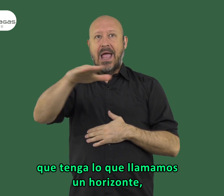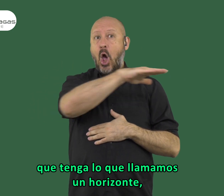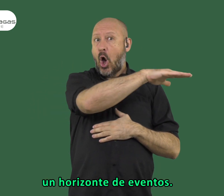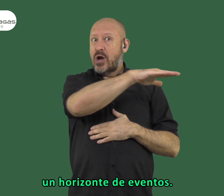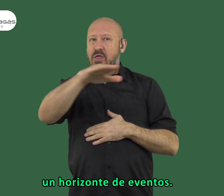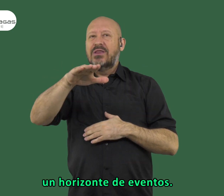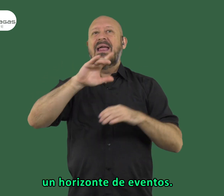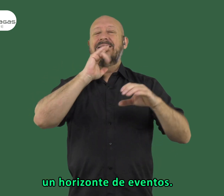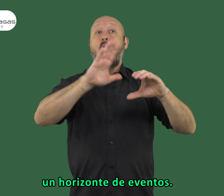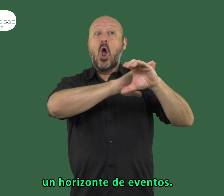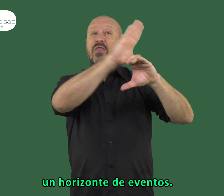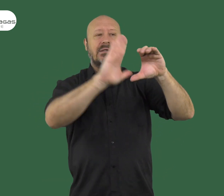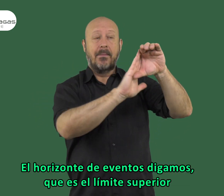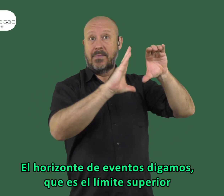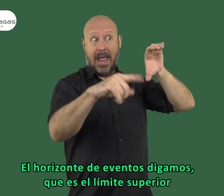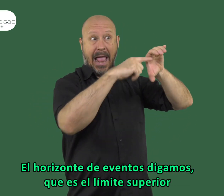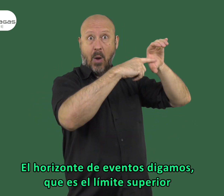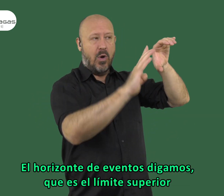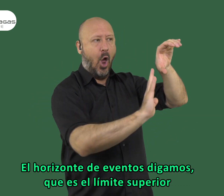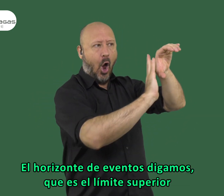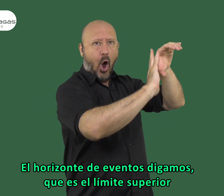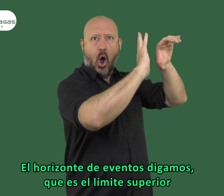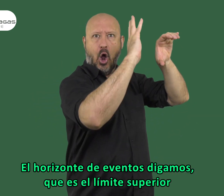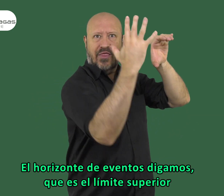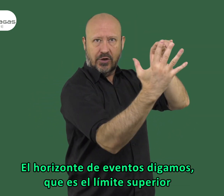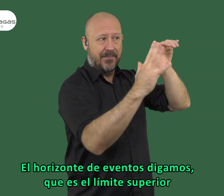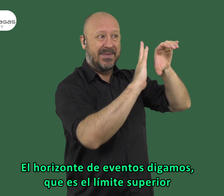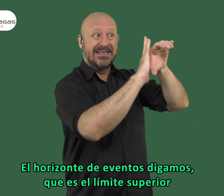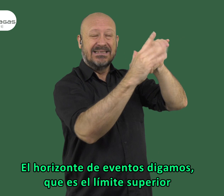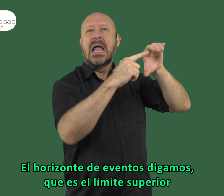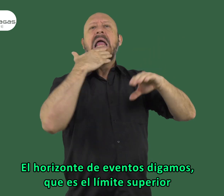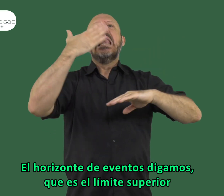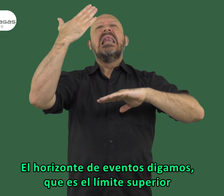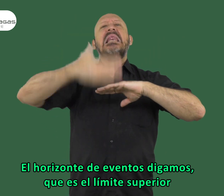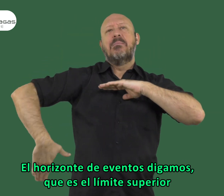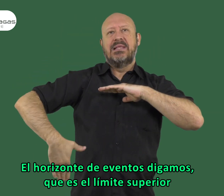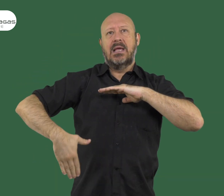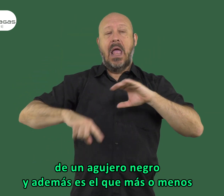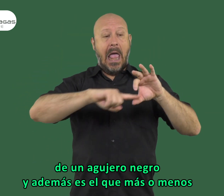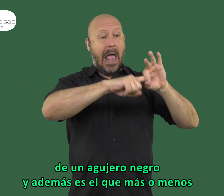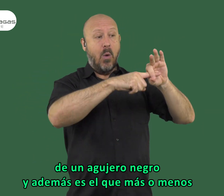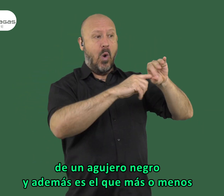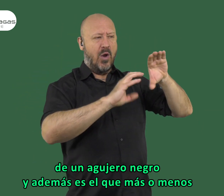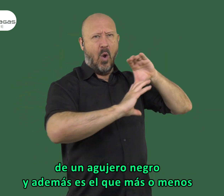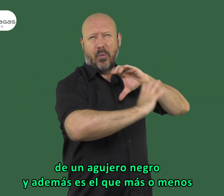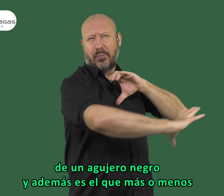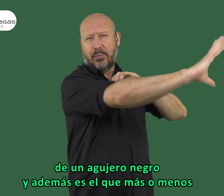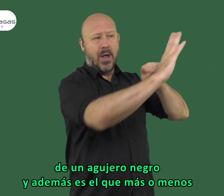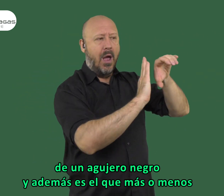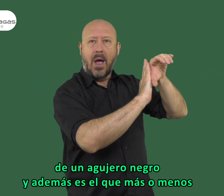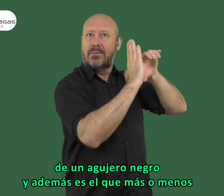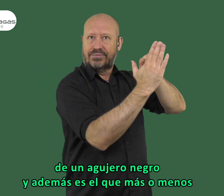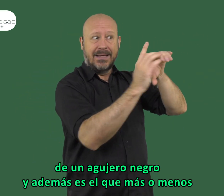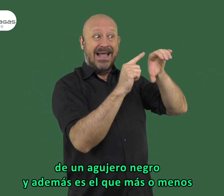horizonte de eventos. El horizonte de eventos, digamos que es el límite superior de un agujero negro,